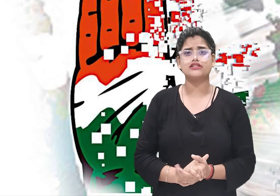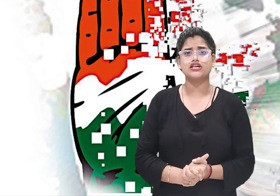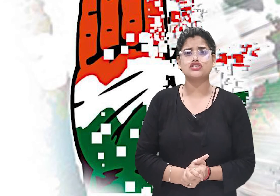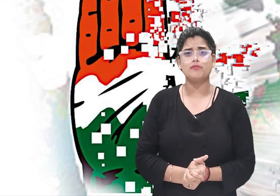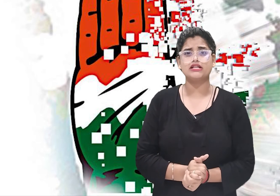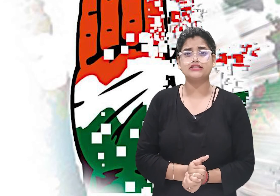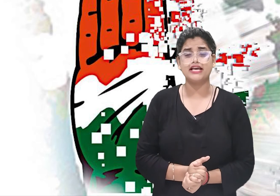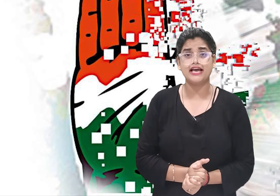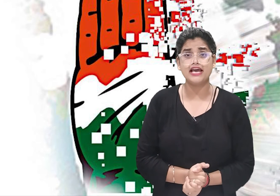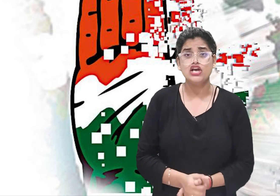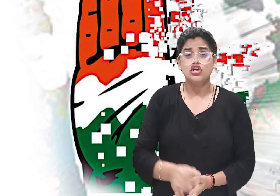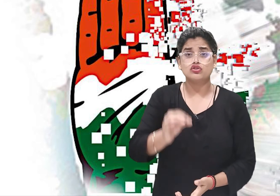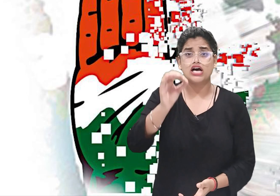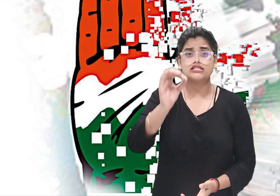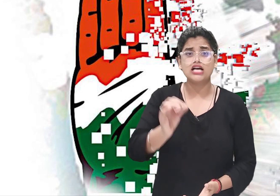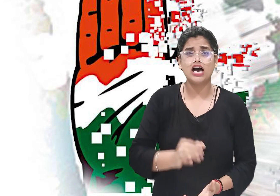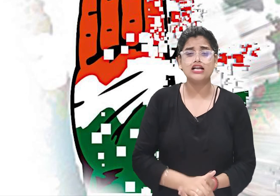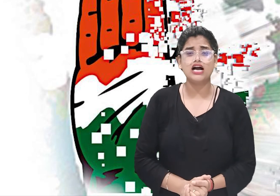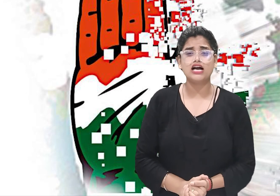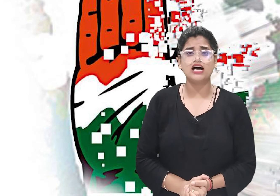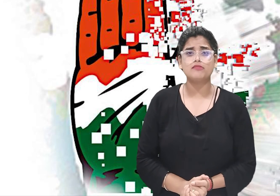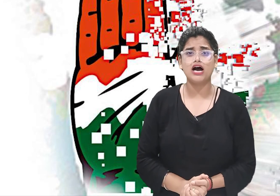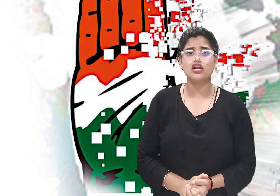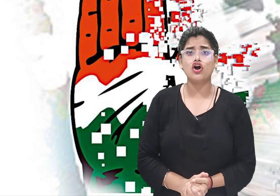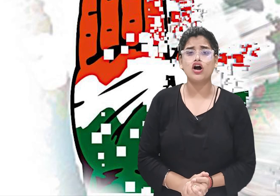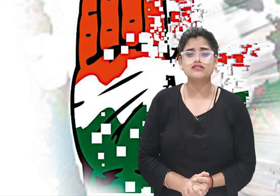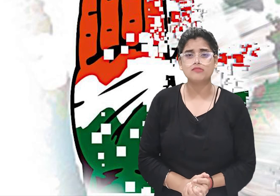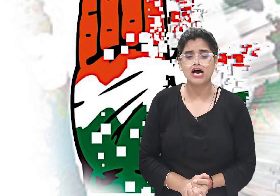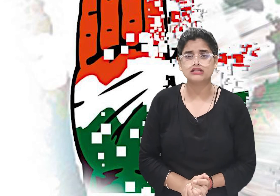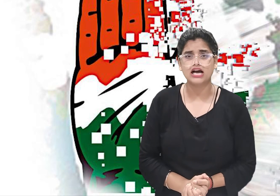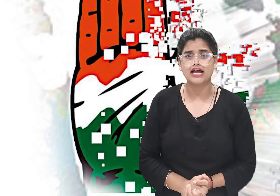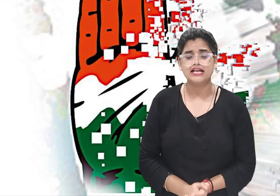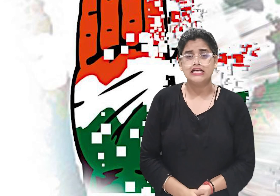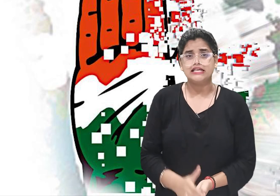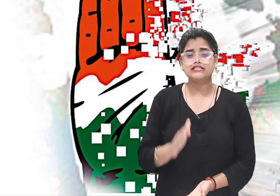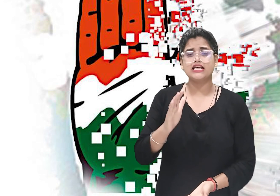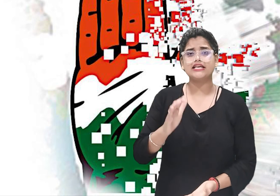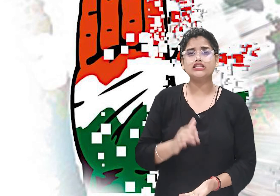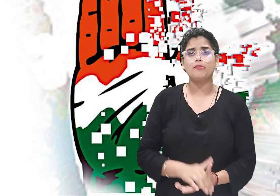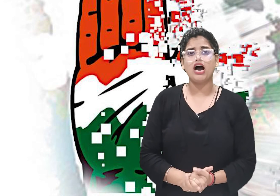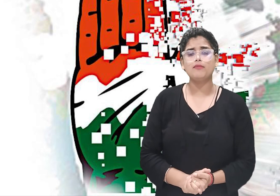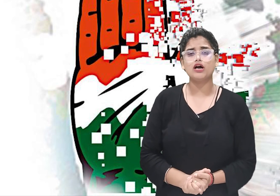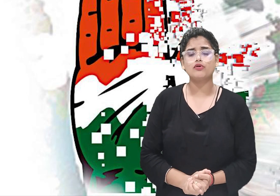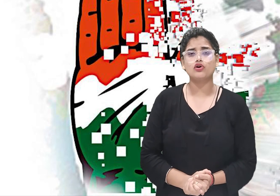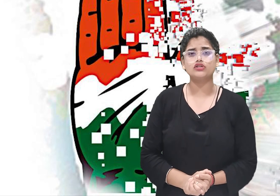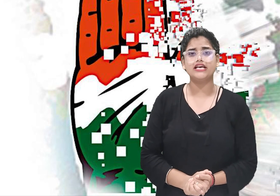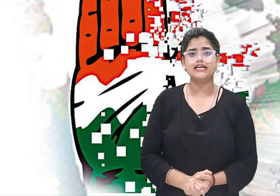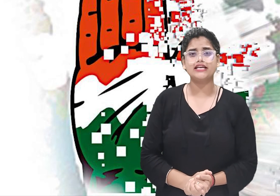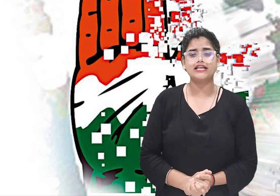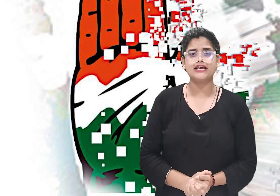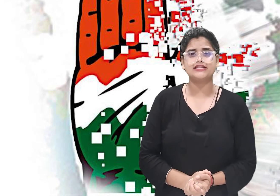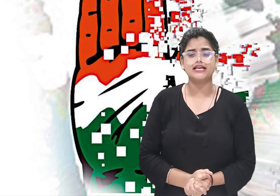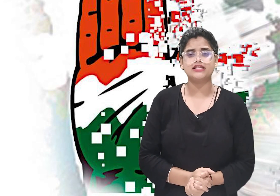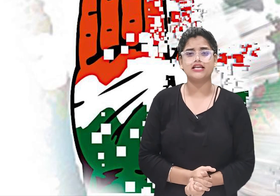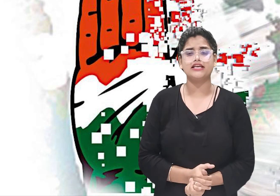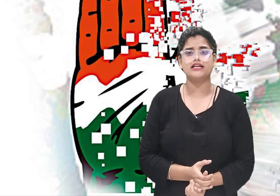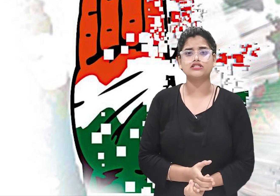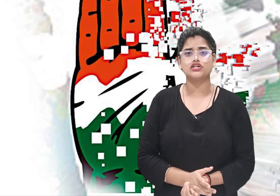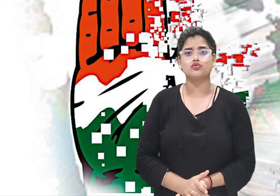अध्यक्ष बनते हैं तो राजस्थान का कार्यभार कौन संभालता है इस तरह की तमाम खबरों को देखने के लिए देखते रहिए नज़र